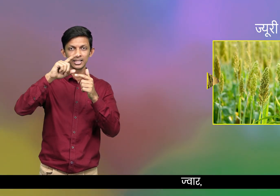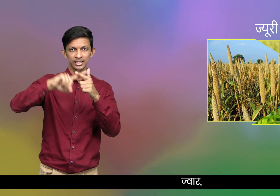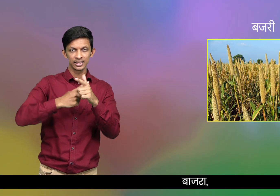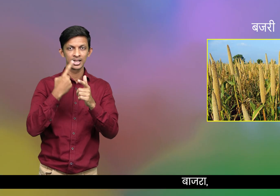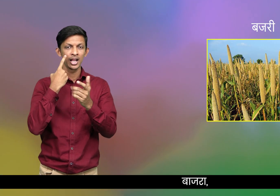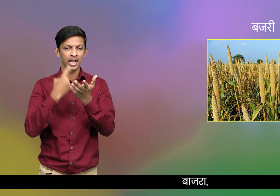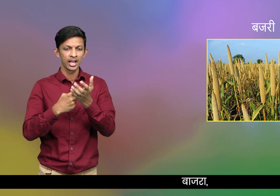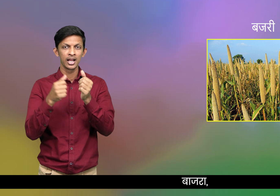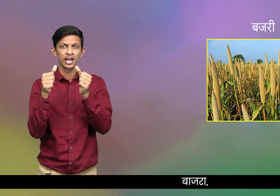बाजरा,